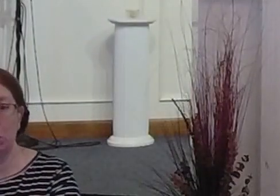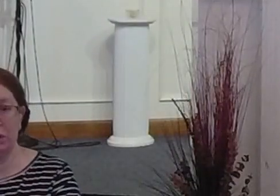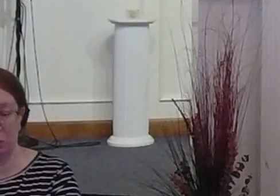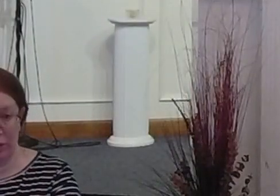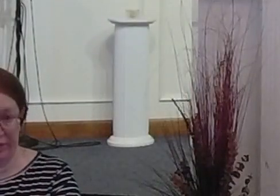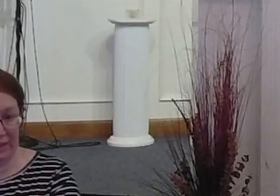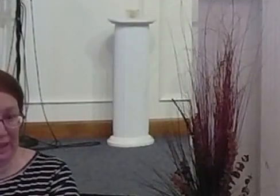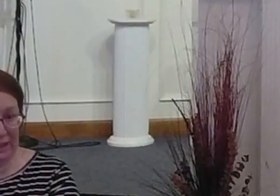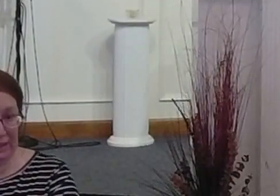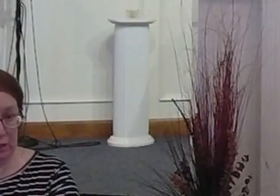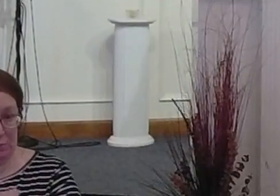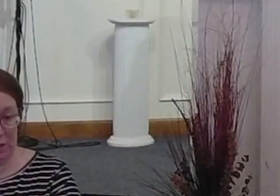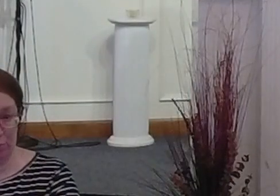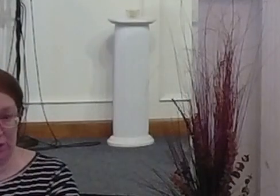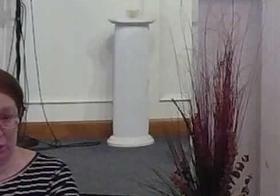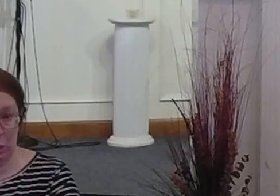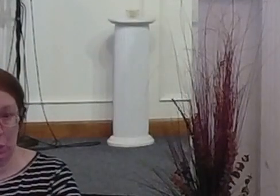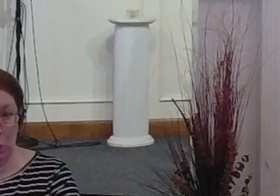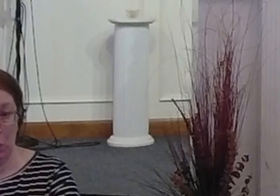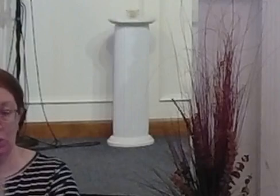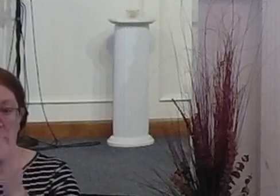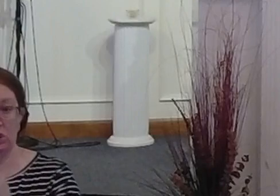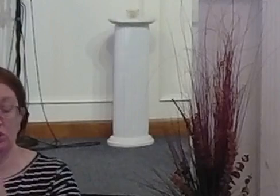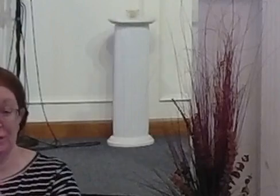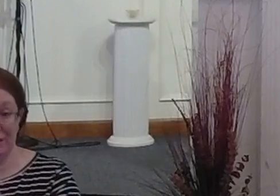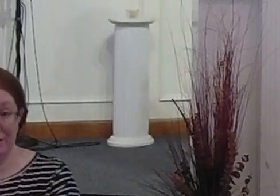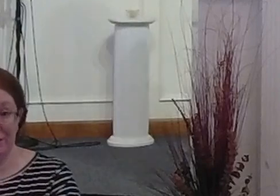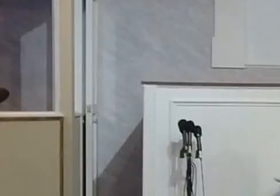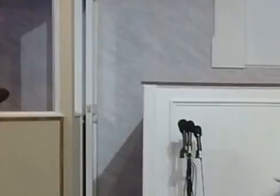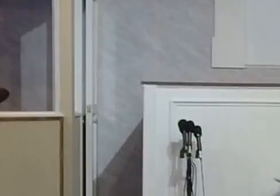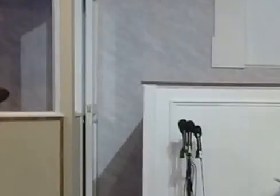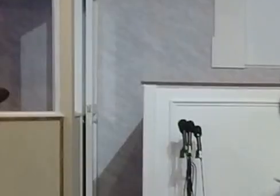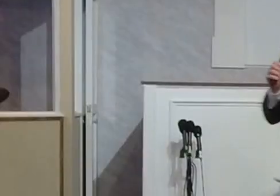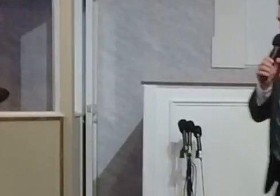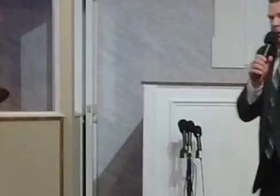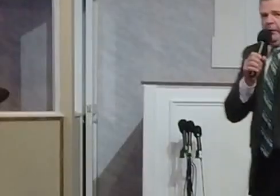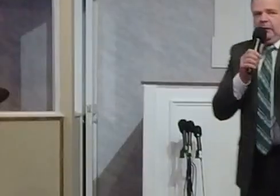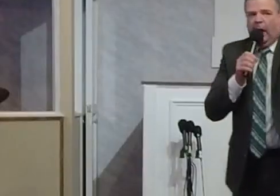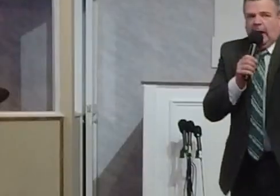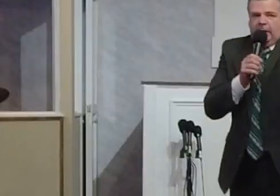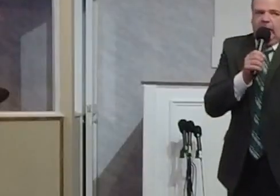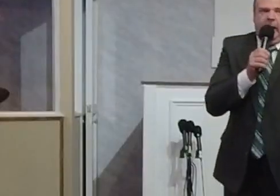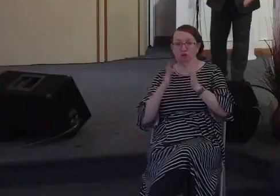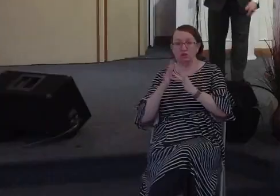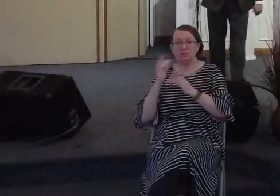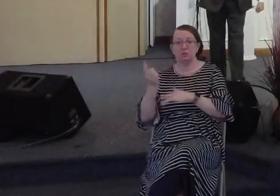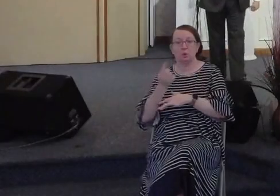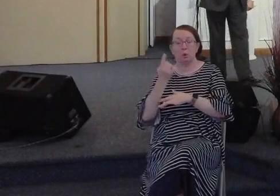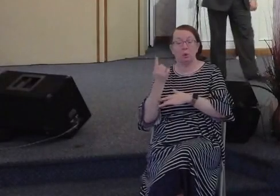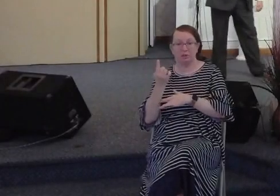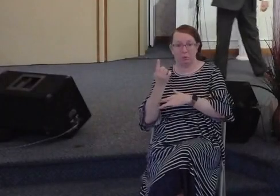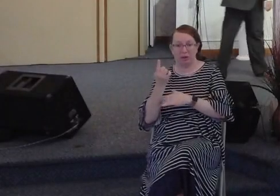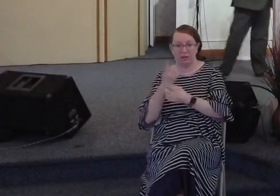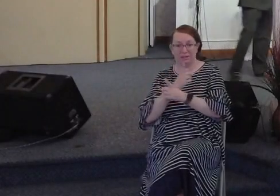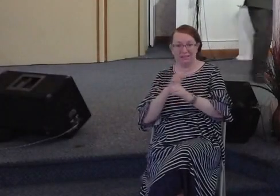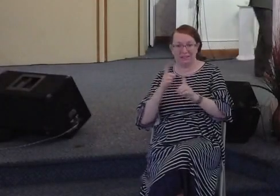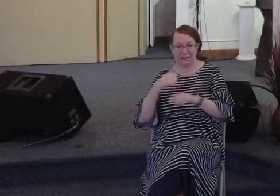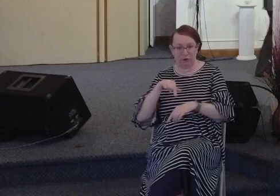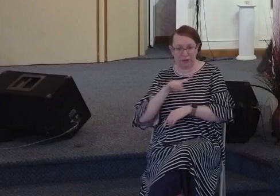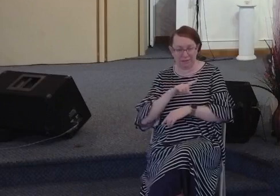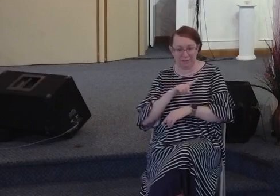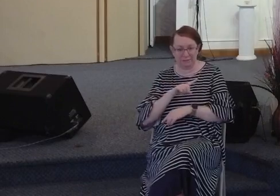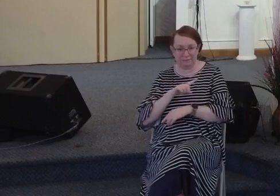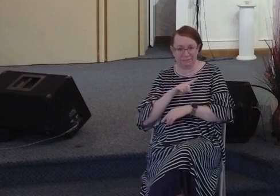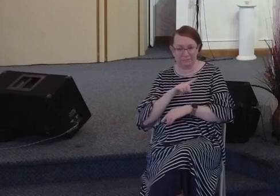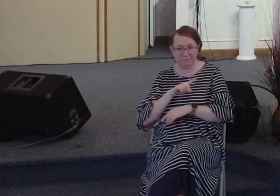hablando. Jesús es el único que puede escuchar mi oración. Jesús es el único que puede sanar mi cuerpo. Jesús es el